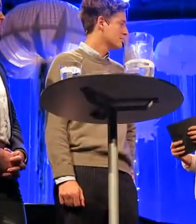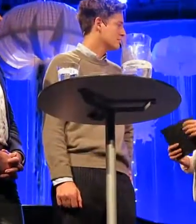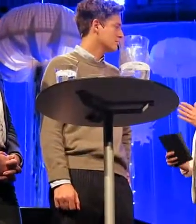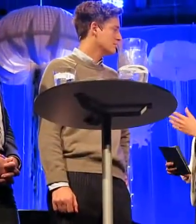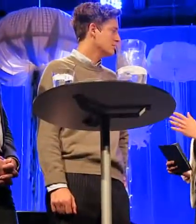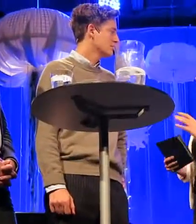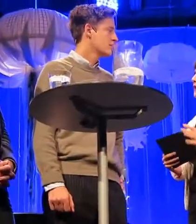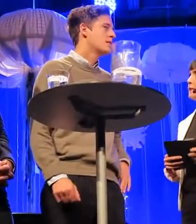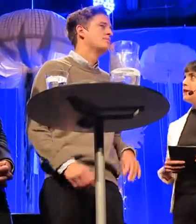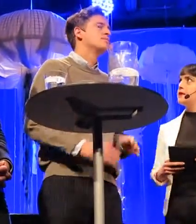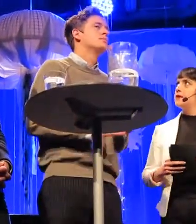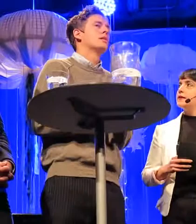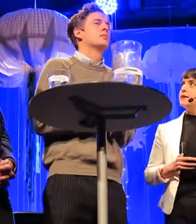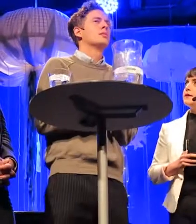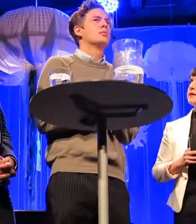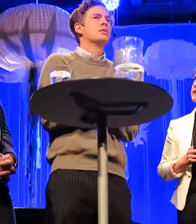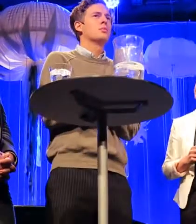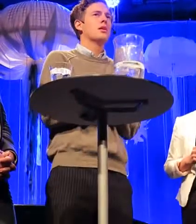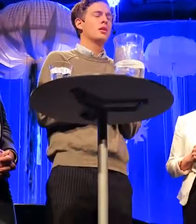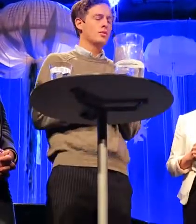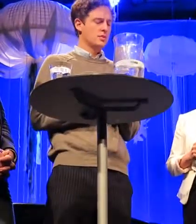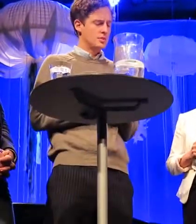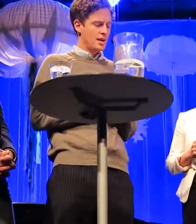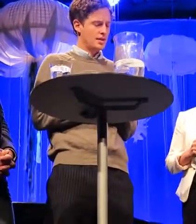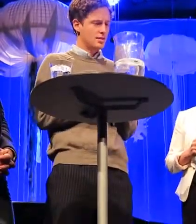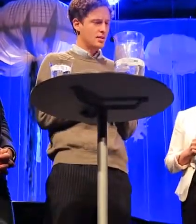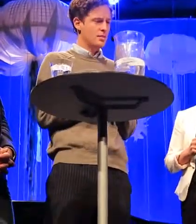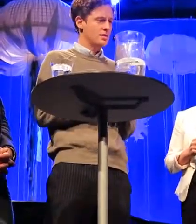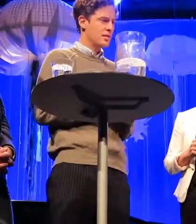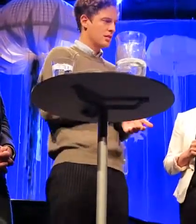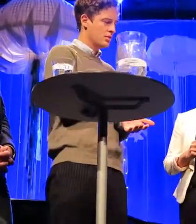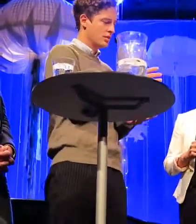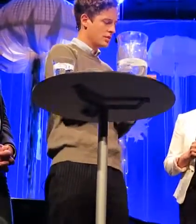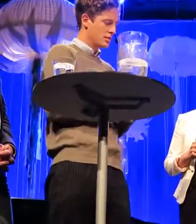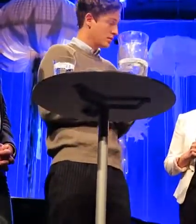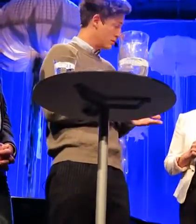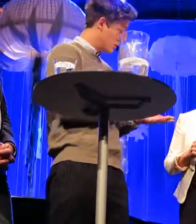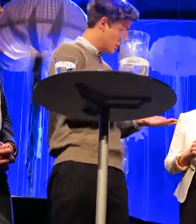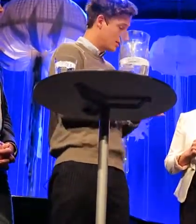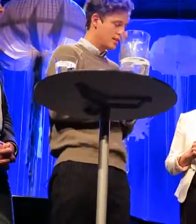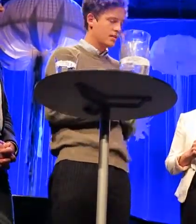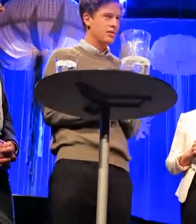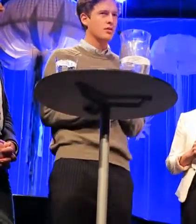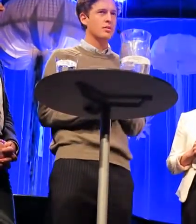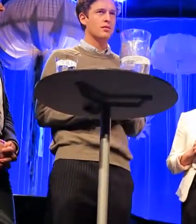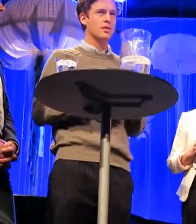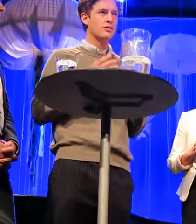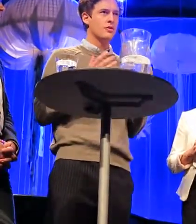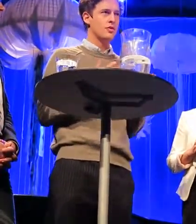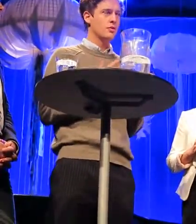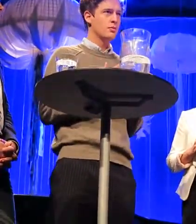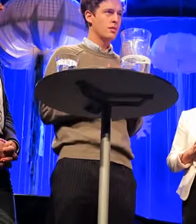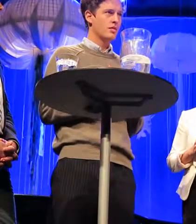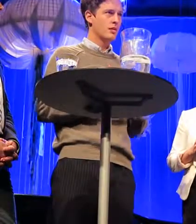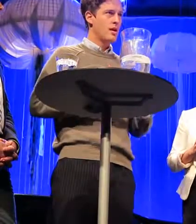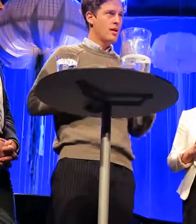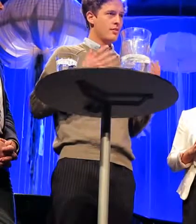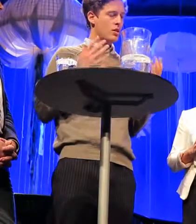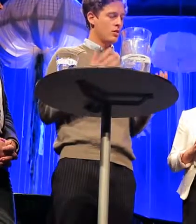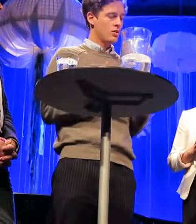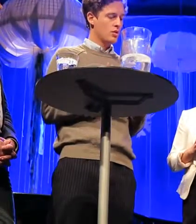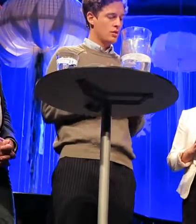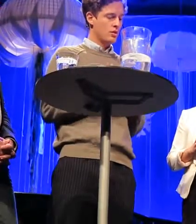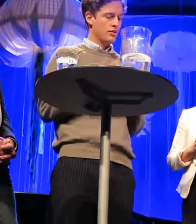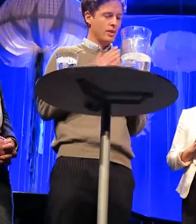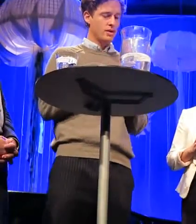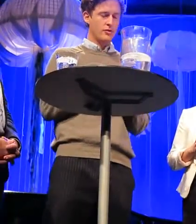reagerar ni på det här? Det börjar med dig, Jenny. Ja, men det är mycket klokt som sägs, och inte minst tycker jag det du sa inledningsvis om att vara ett föredöme. För att